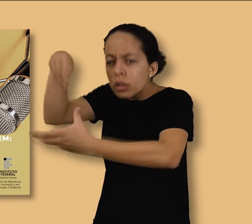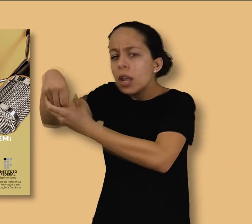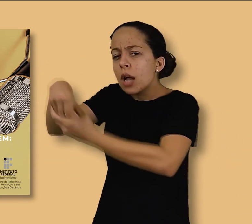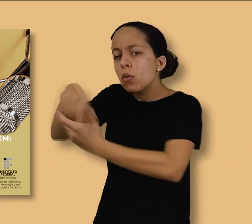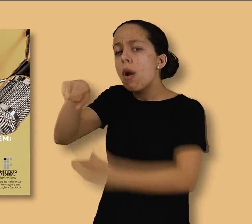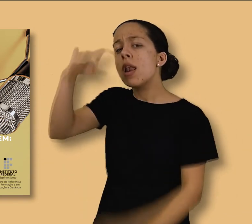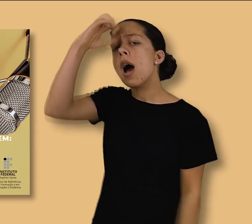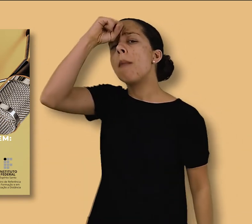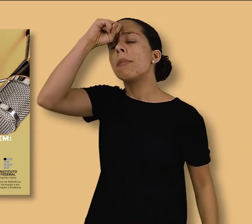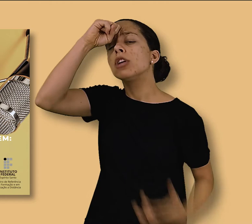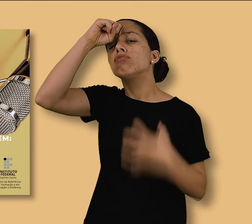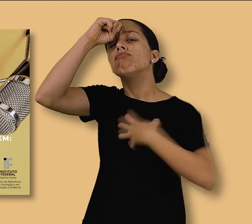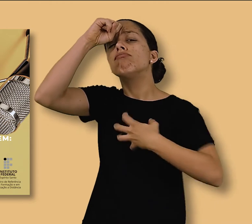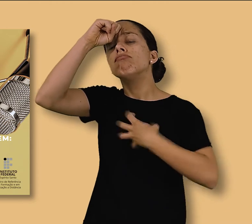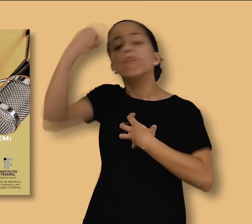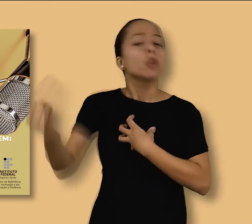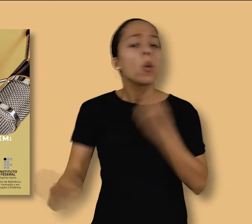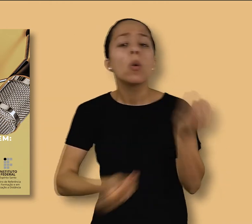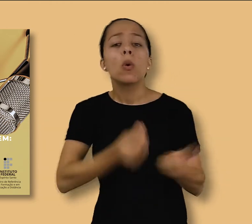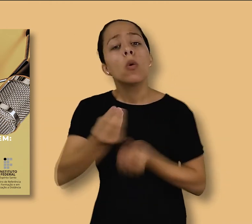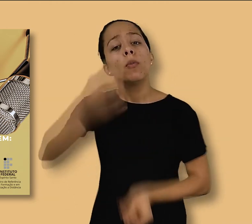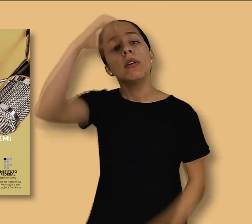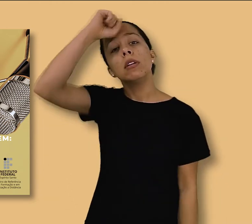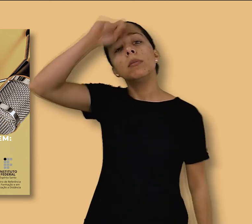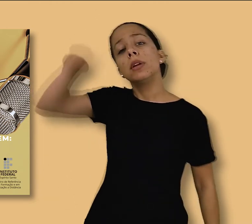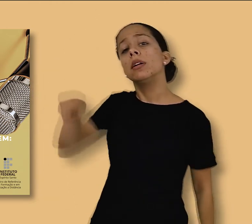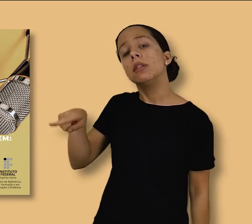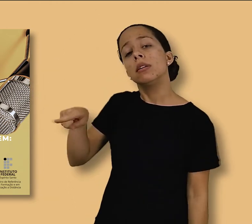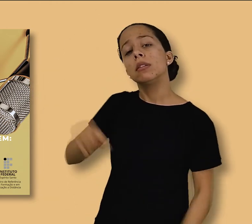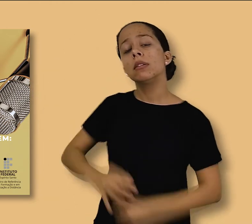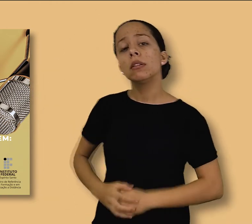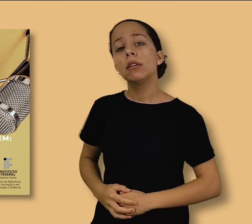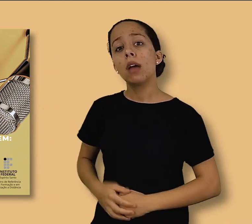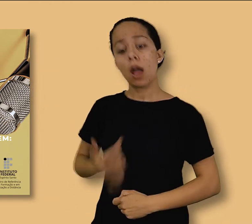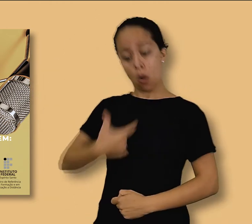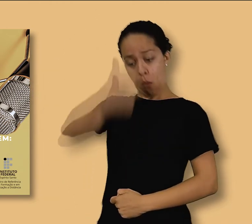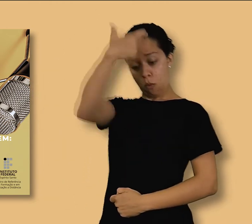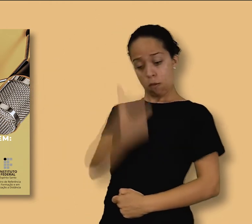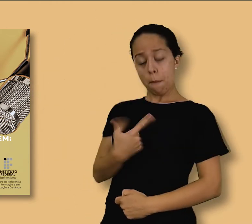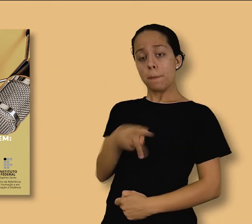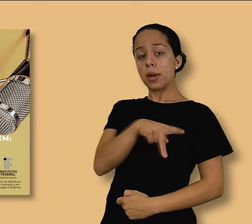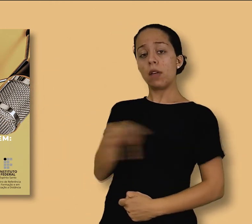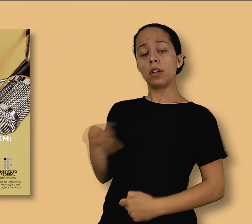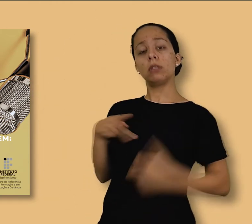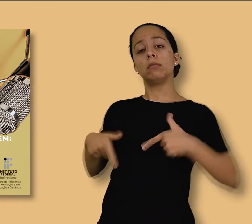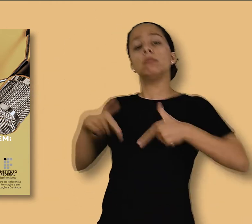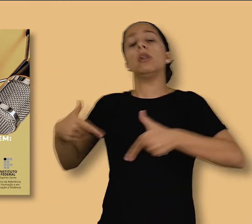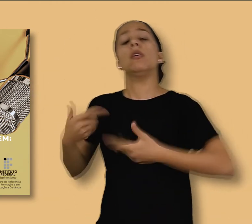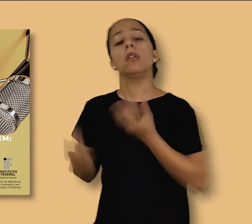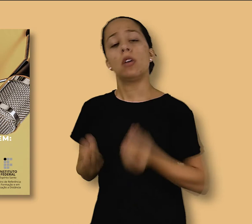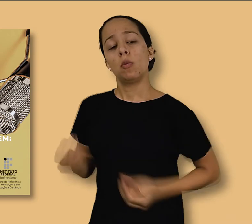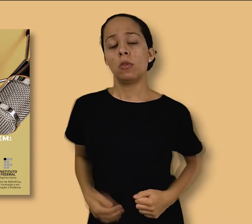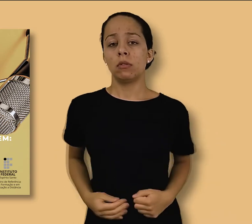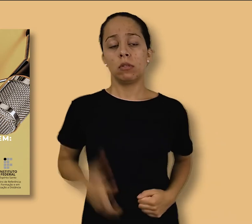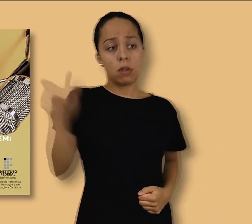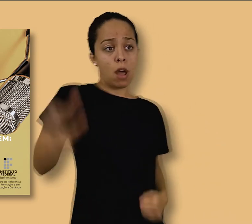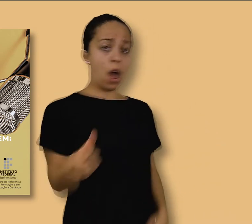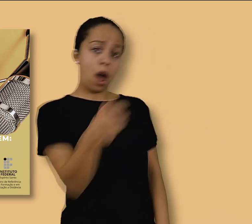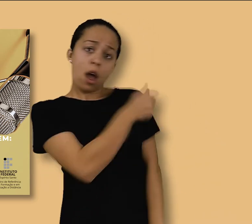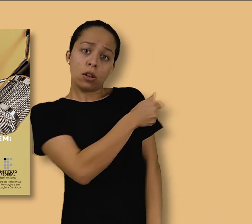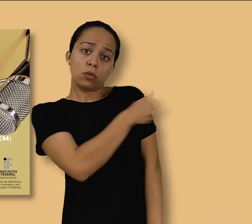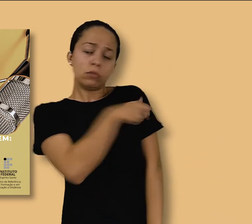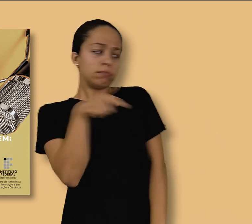né é como que esse aluno aprende qual é o lugar do professor qual é o lugar do